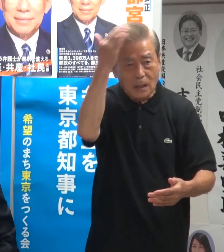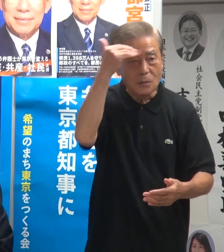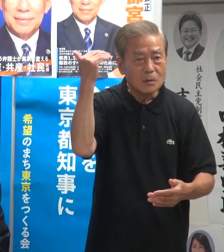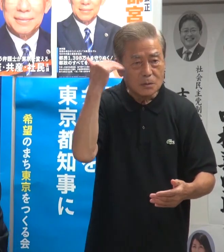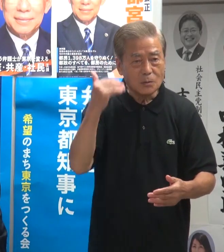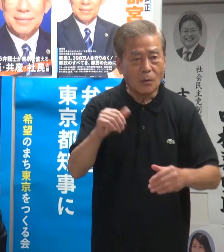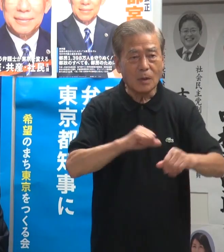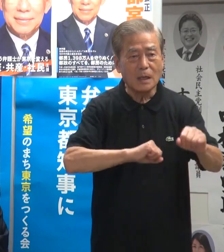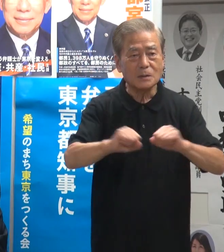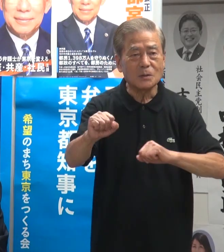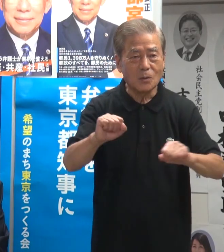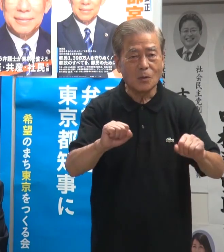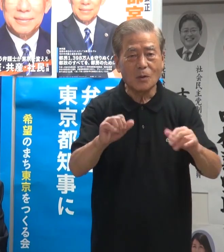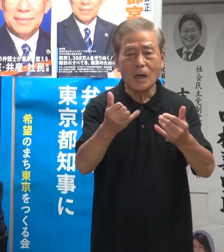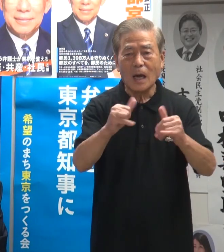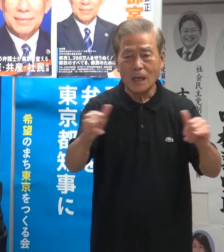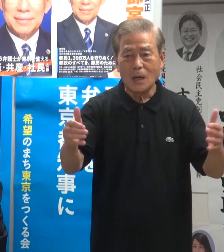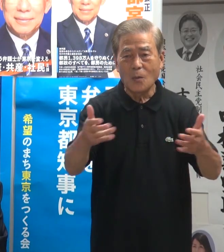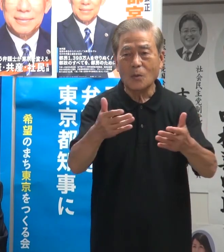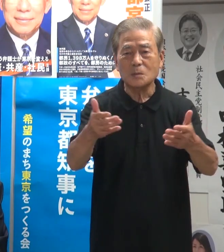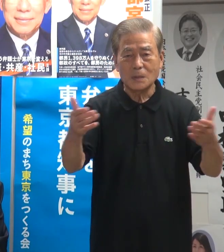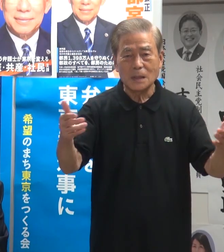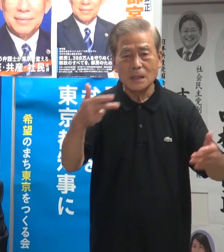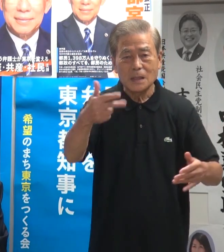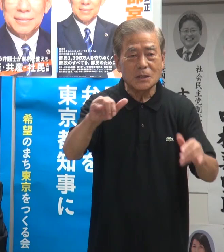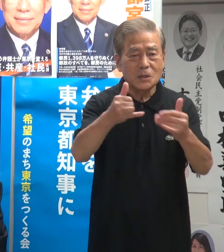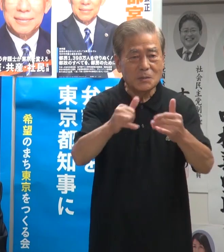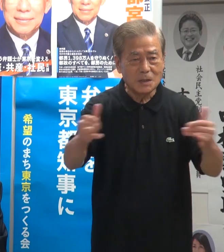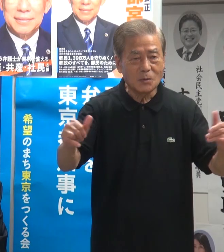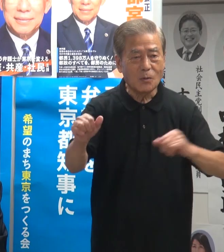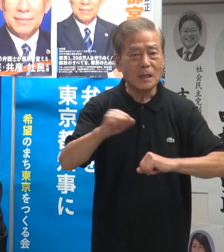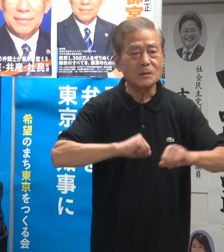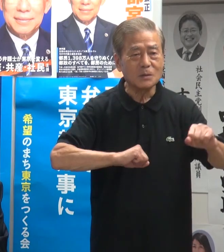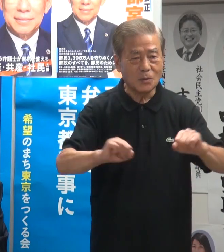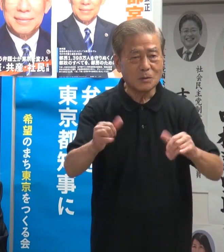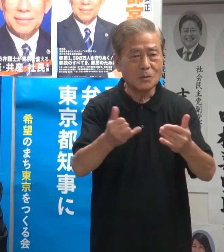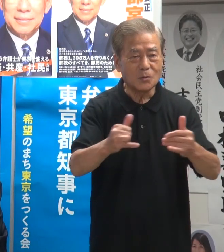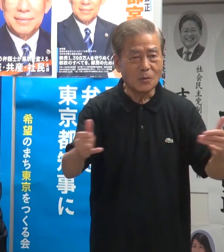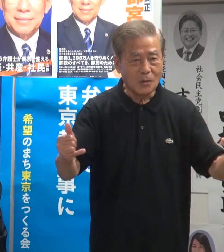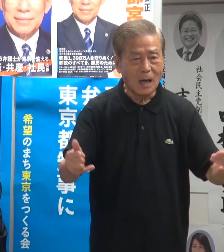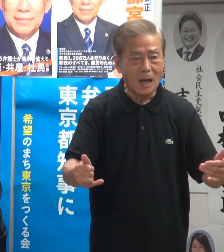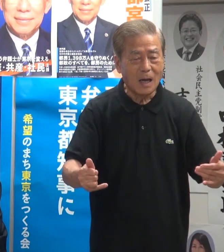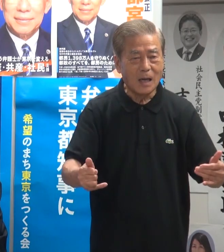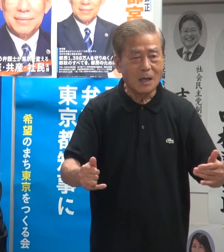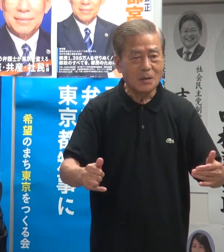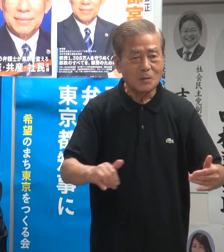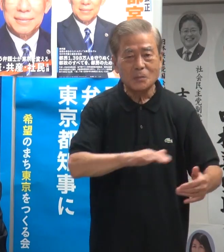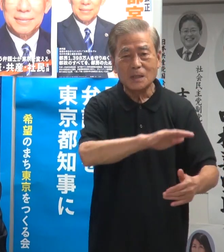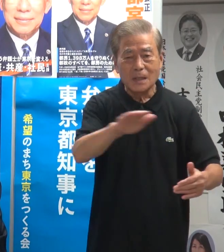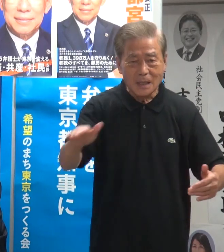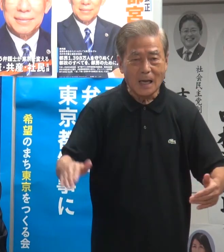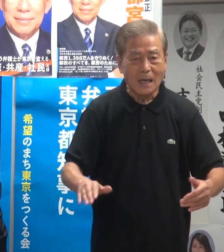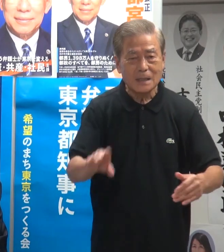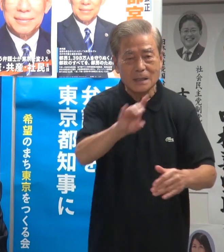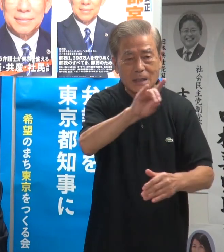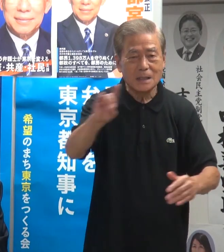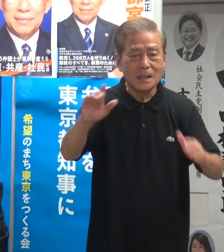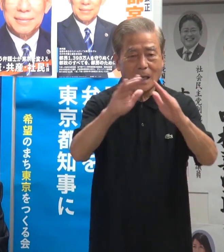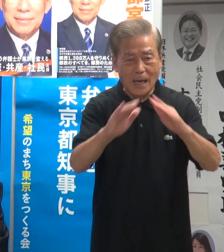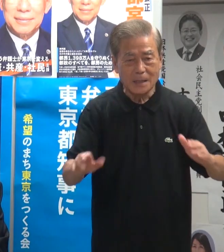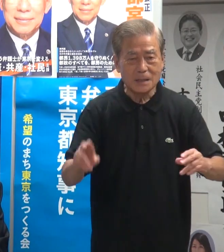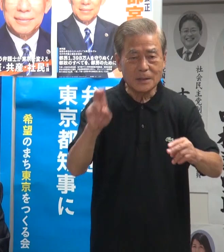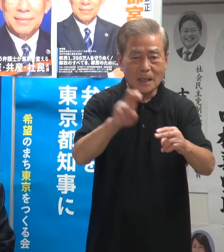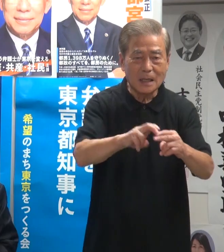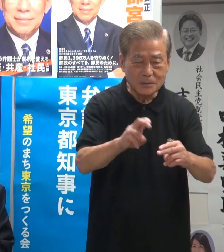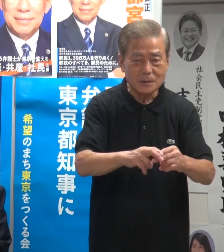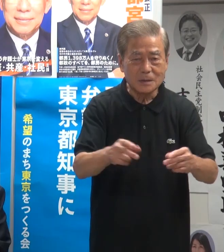だから活動、市民活動家がどんどん手を挙げて議会に出ていく、国政に出ていくようにすべきだ